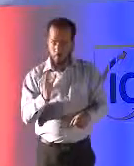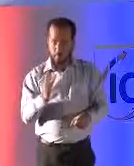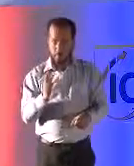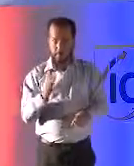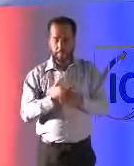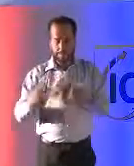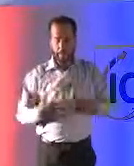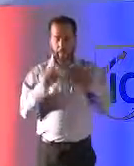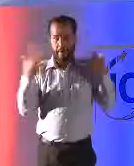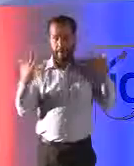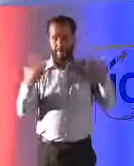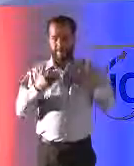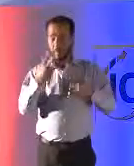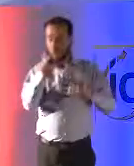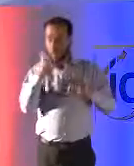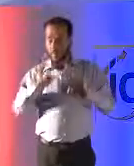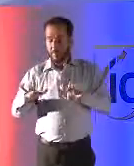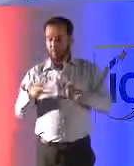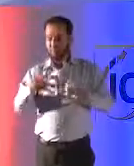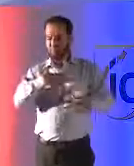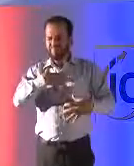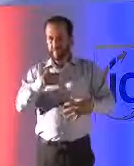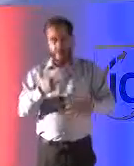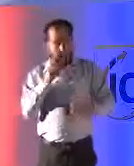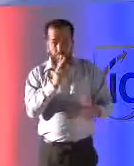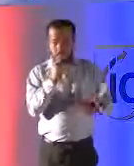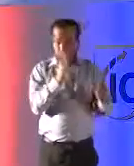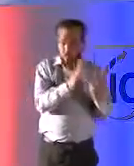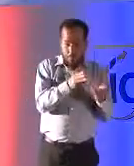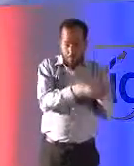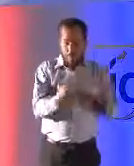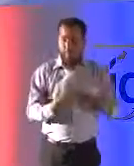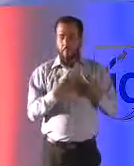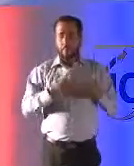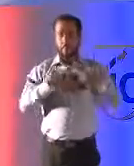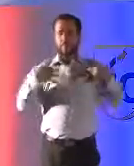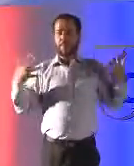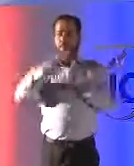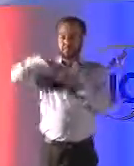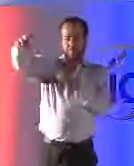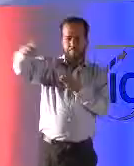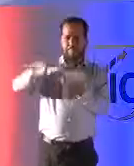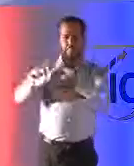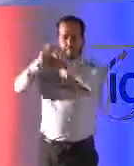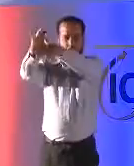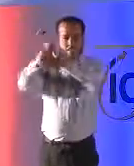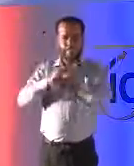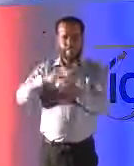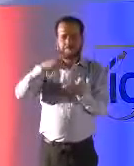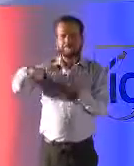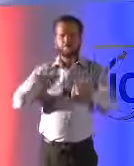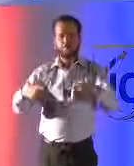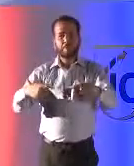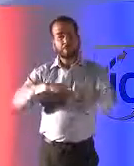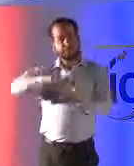من نوعية حياة الشخص الكفيف، عندما بإمكانك أن تستلم وترسل رسائل